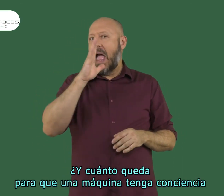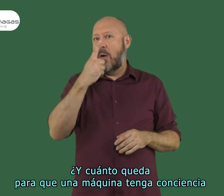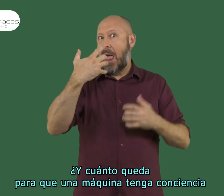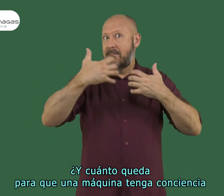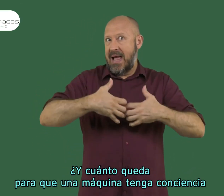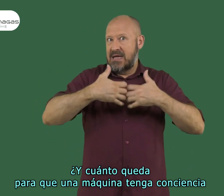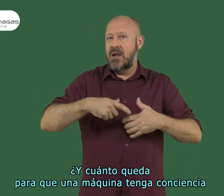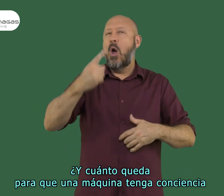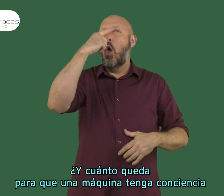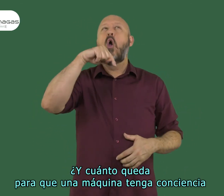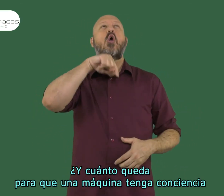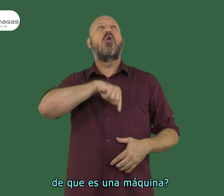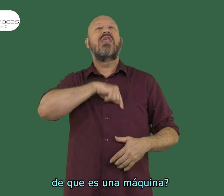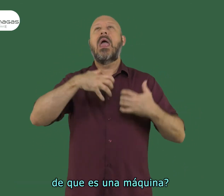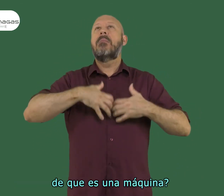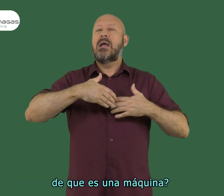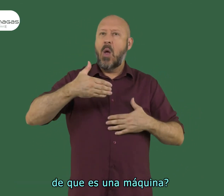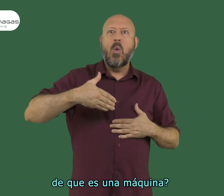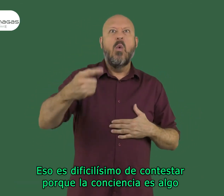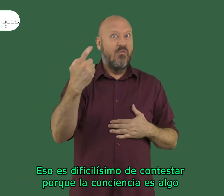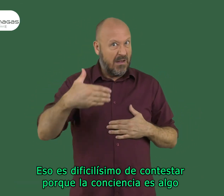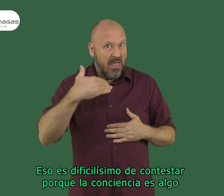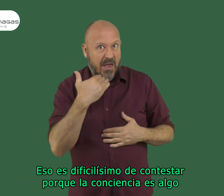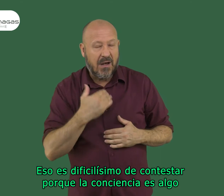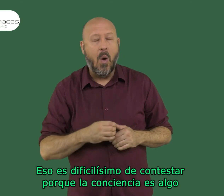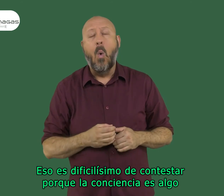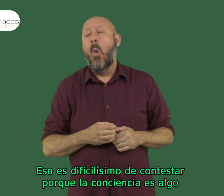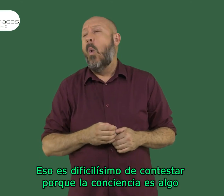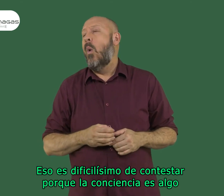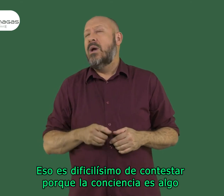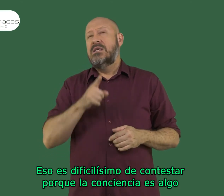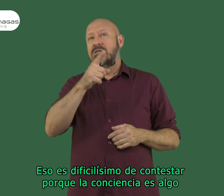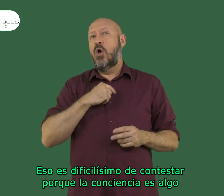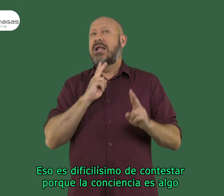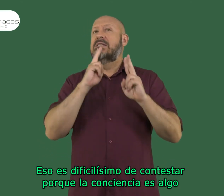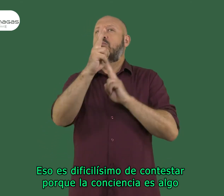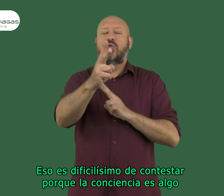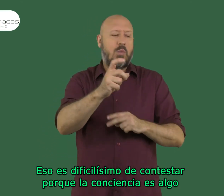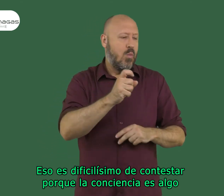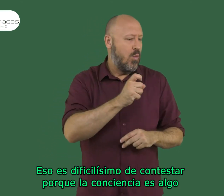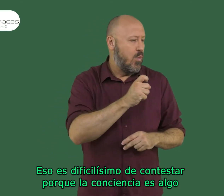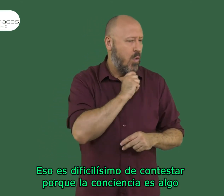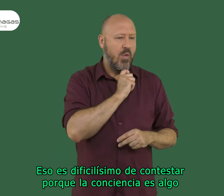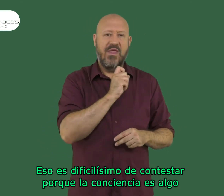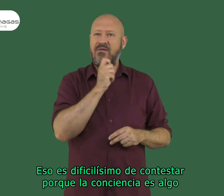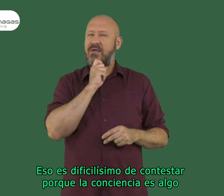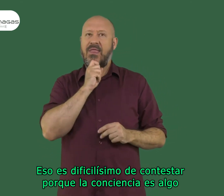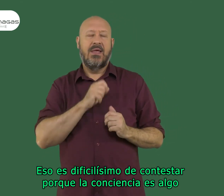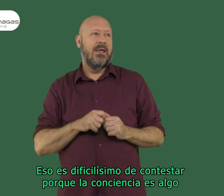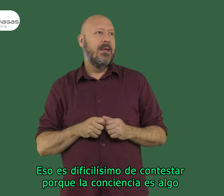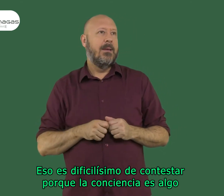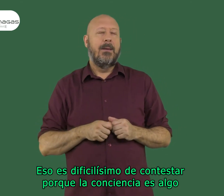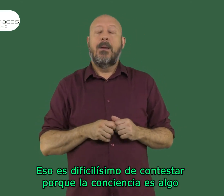que una máquina tenga conciencia de que es una máquina? Eso es dificilísimo de contestar